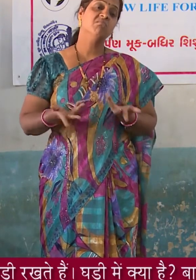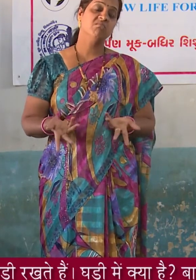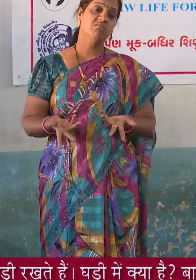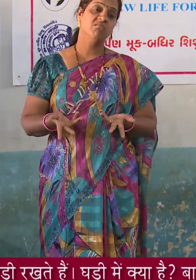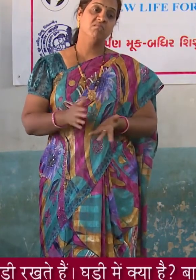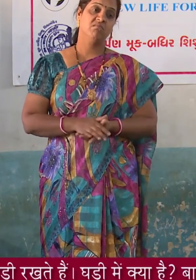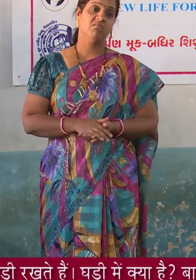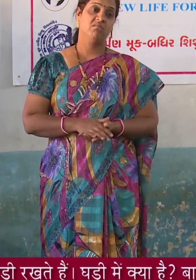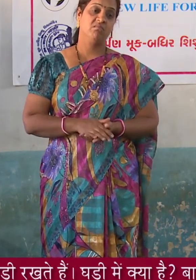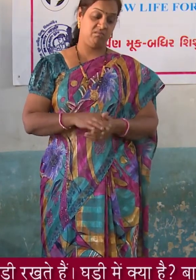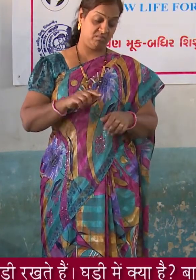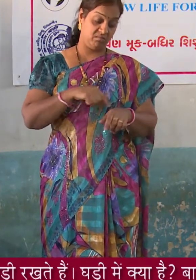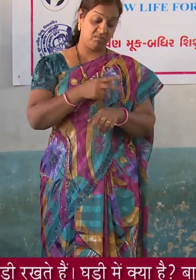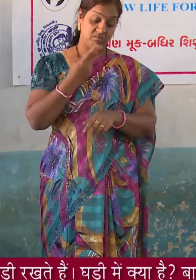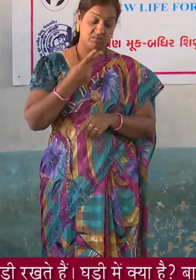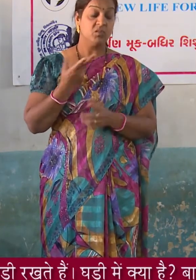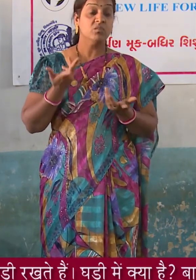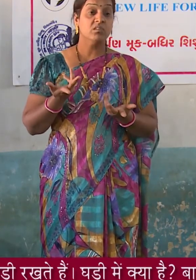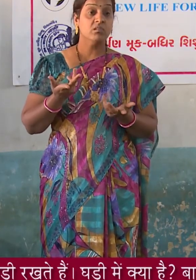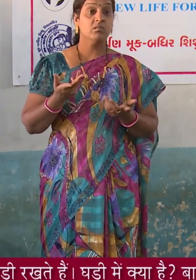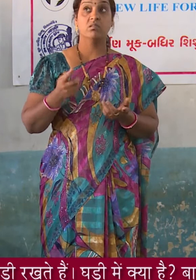समय को देखने के लिए लोग क्या करते हैं,